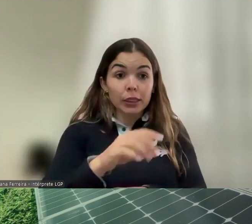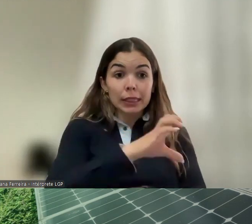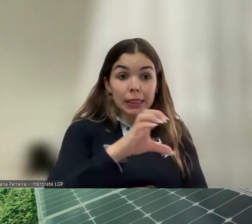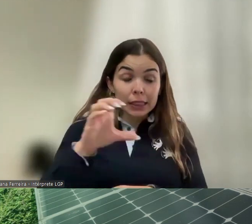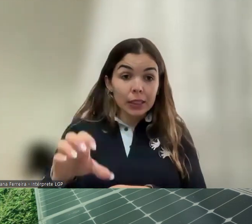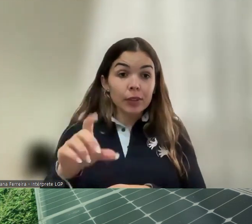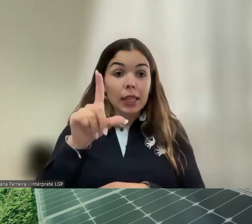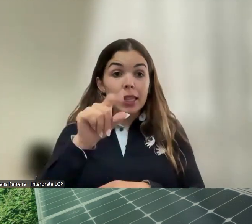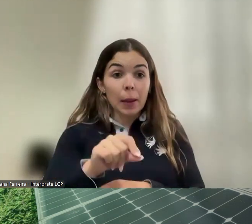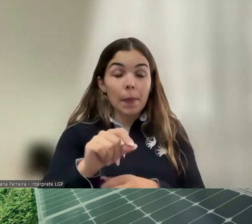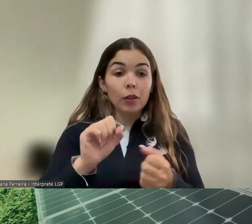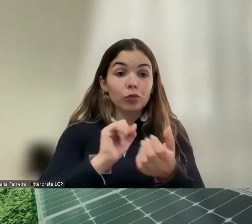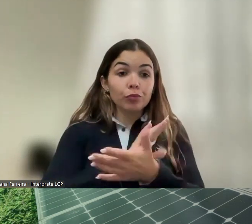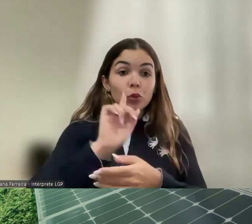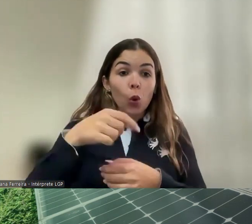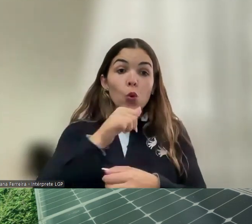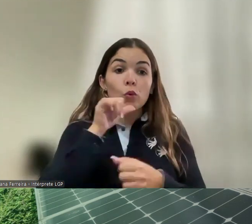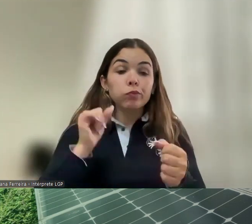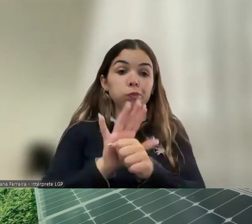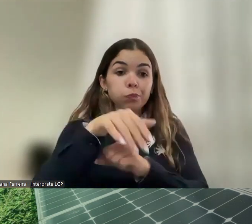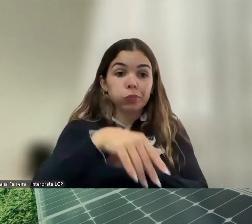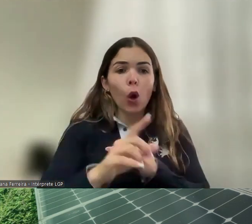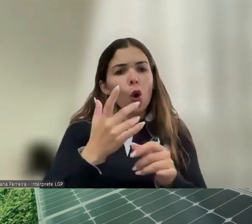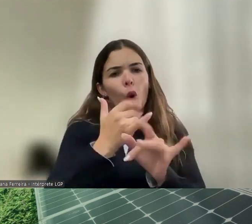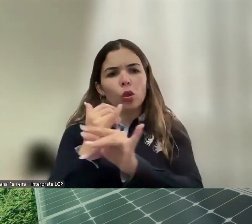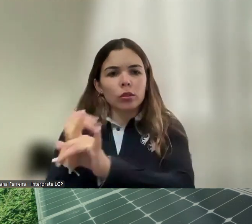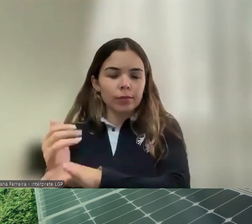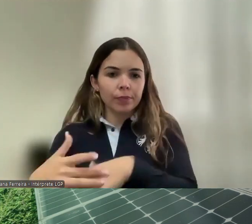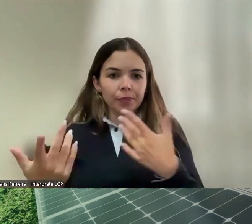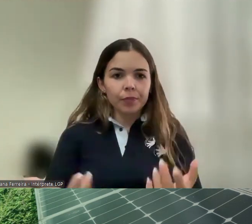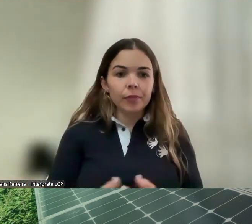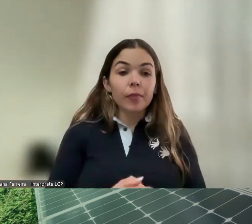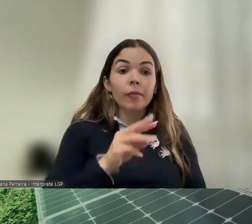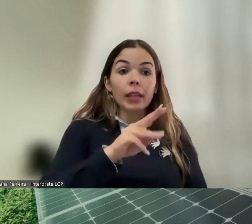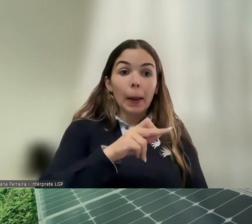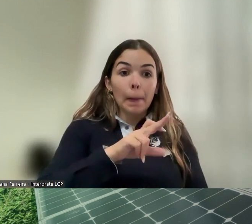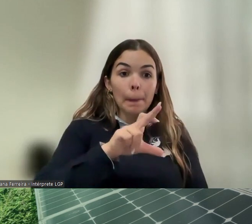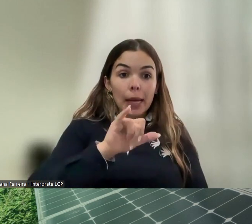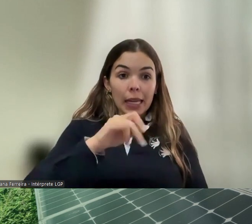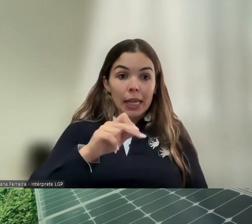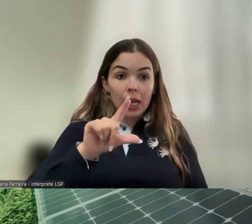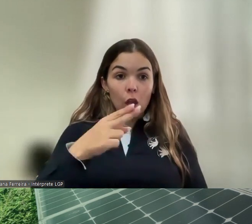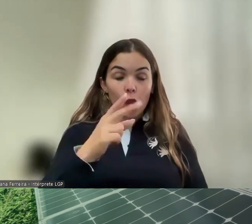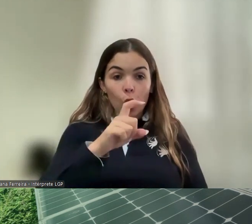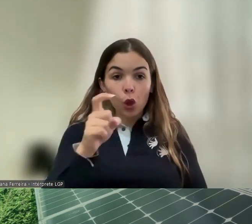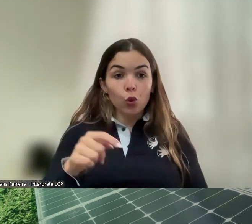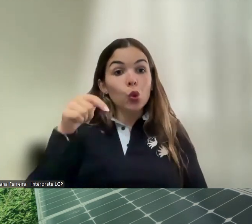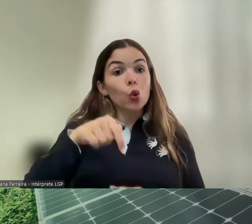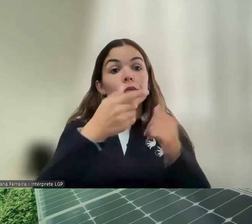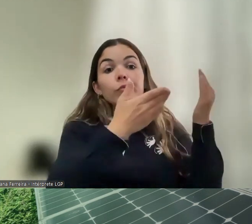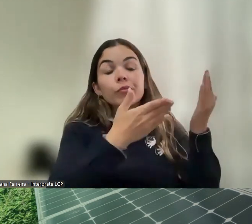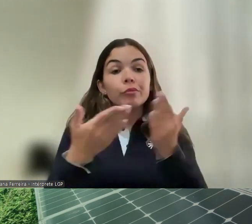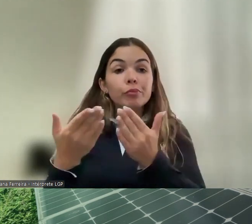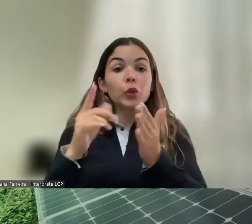Total Environment e Marine Policy, entre outras. A Maria da Lourdes vai aqui hoje apresentar-nos as linhas gerais do